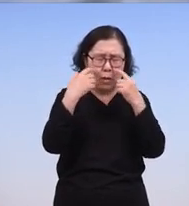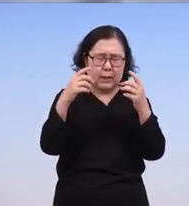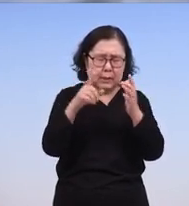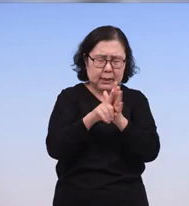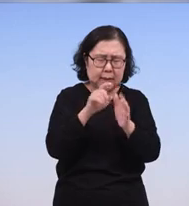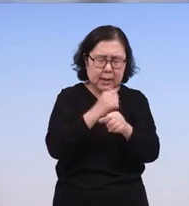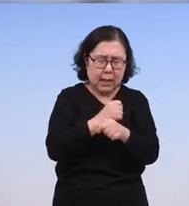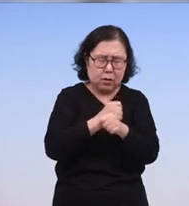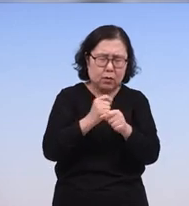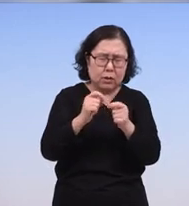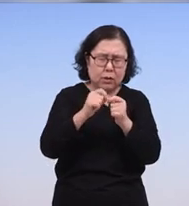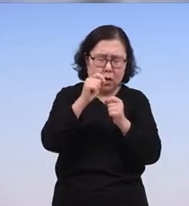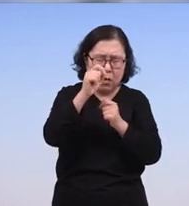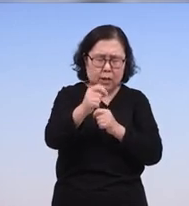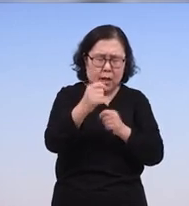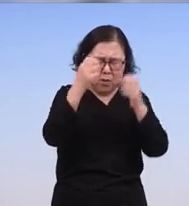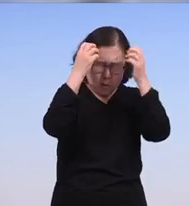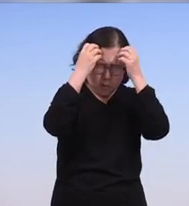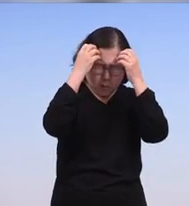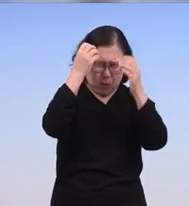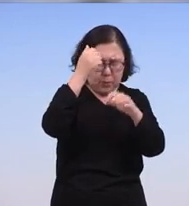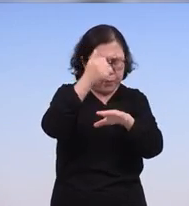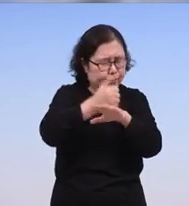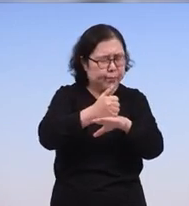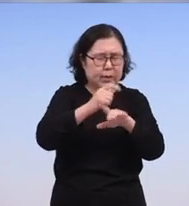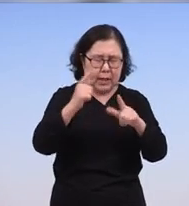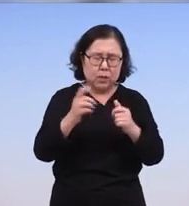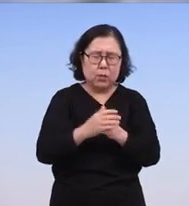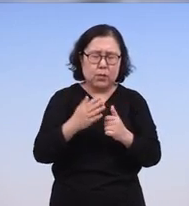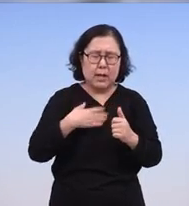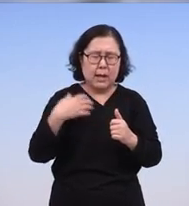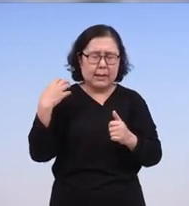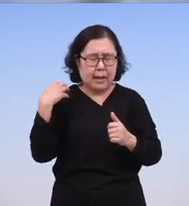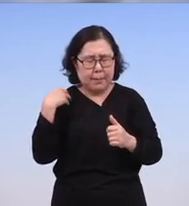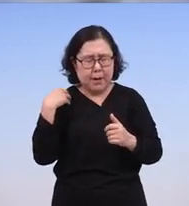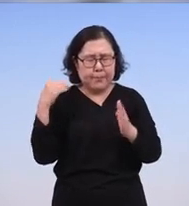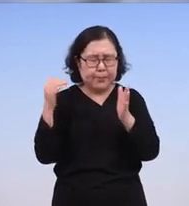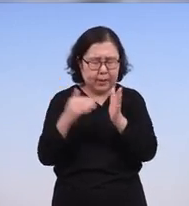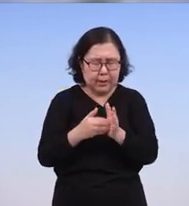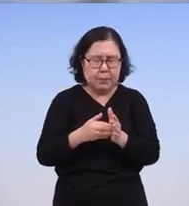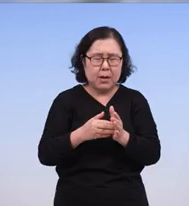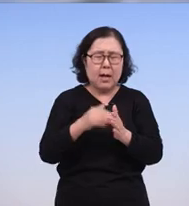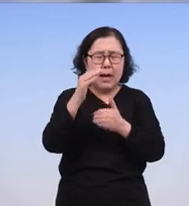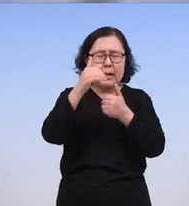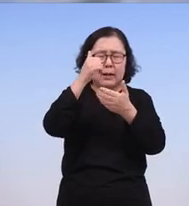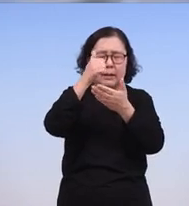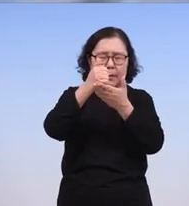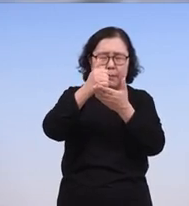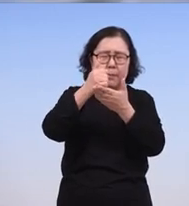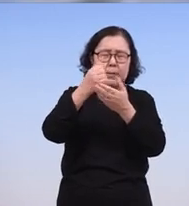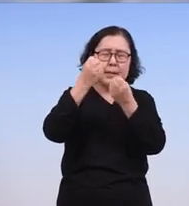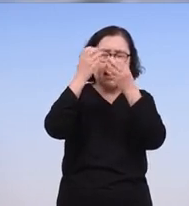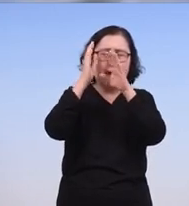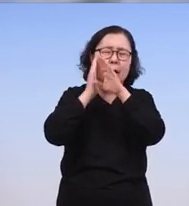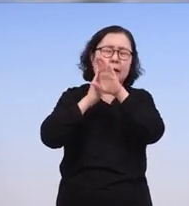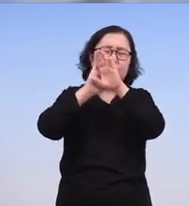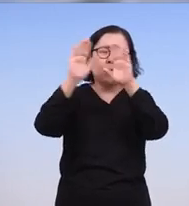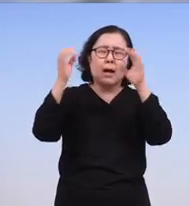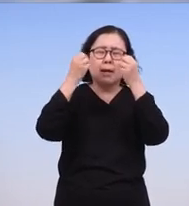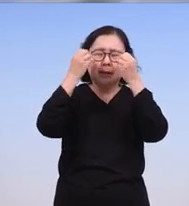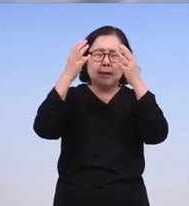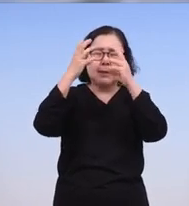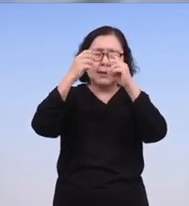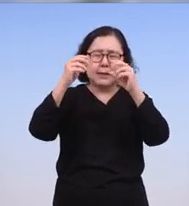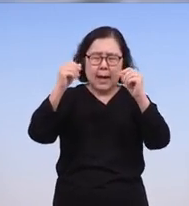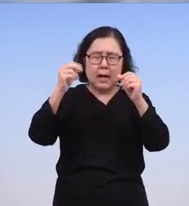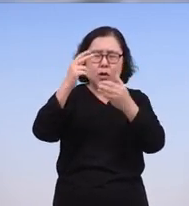사실을 확신하고, 이것이 영원한 고통으로 끝나지 않고 역할이 끝나면 이제 하나님 새하늘과 새 땅,